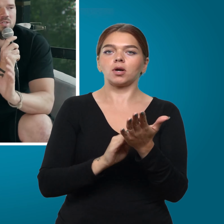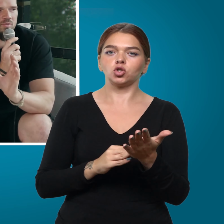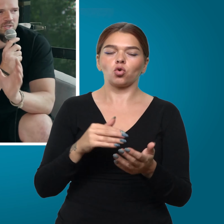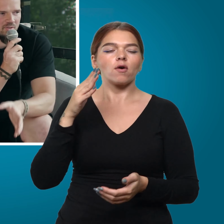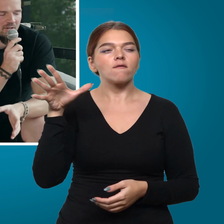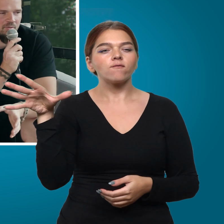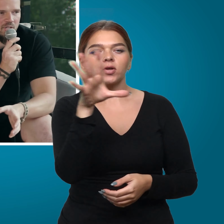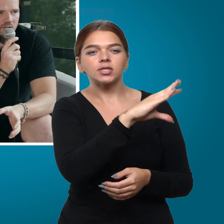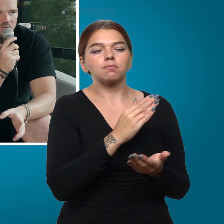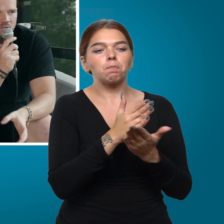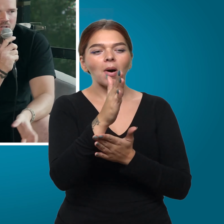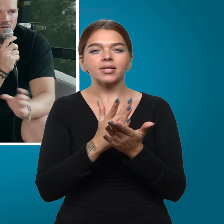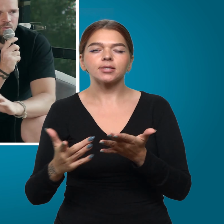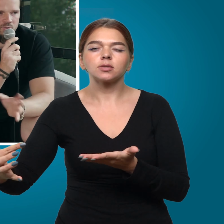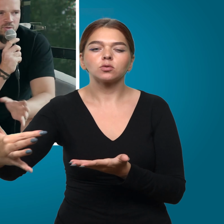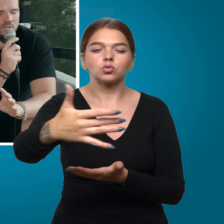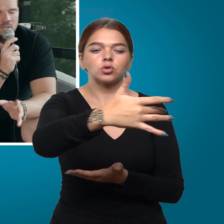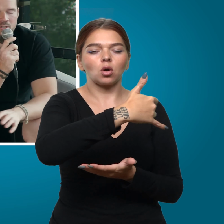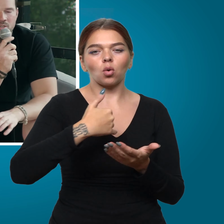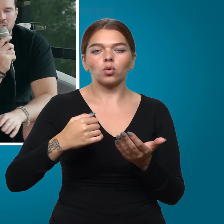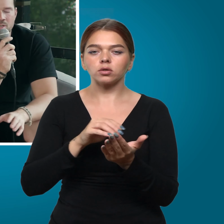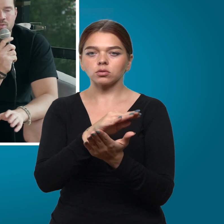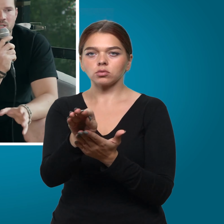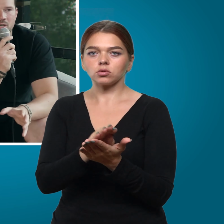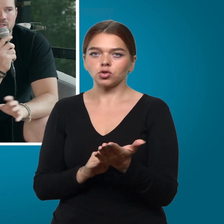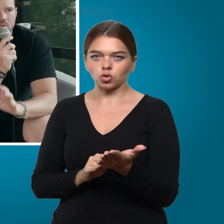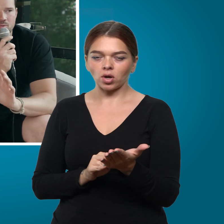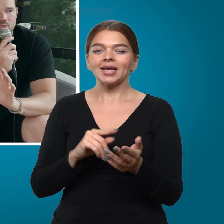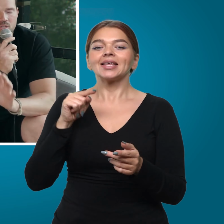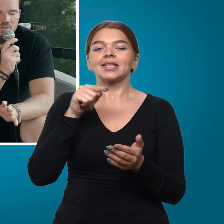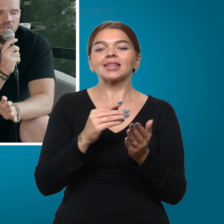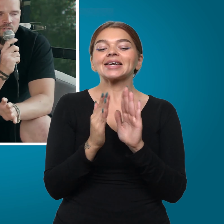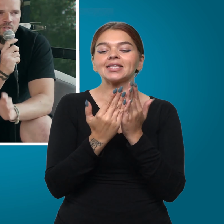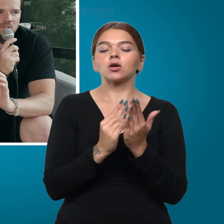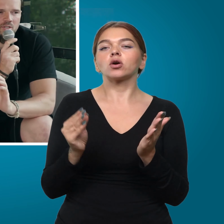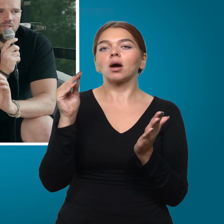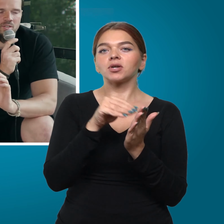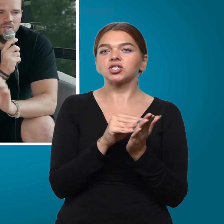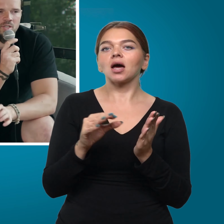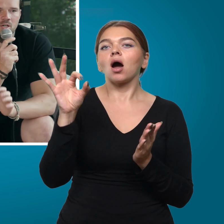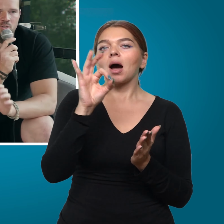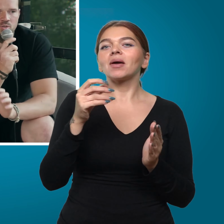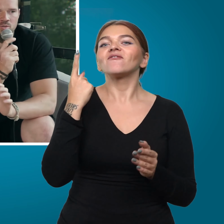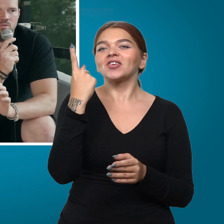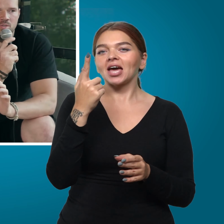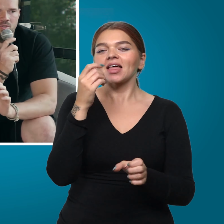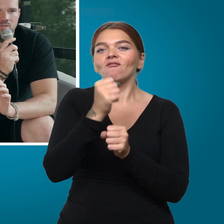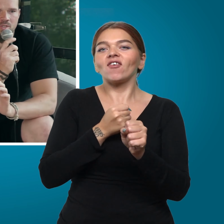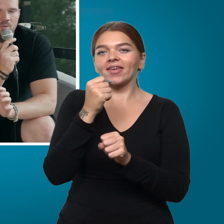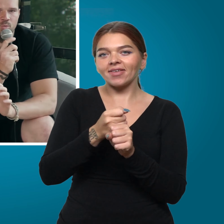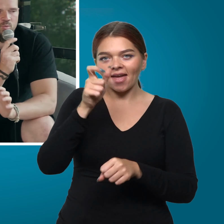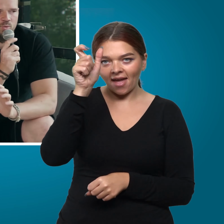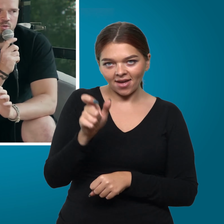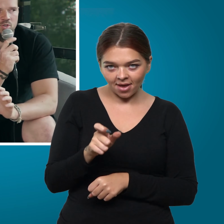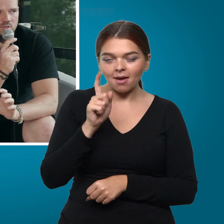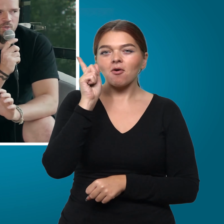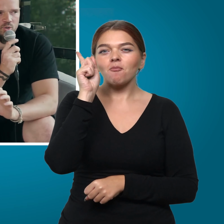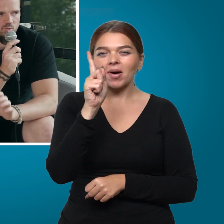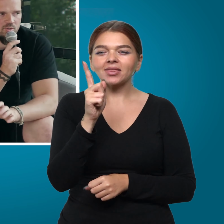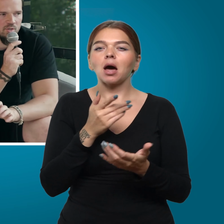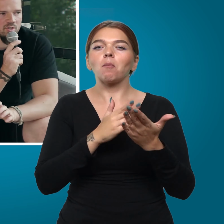viskas įvyksta vienam veikėjui, arba nu, yra dar ir kiti veikėjai, ten viskas įvyksta, tai tikrai aš žinau, kam plius minus